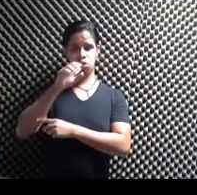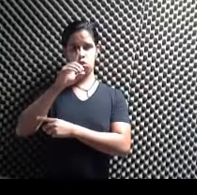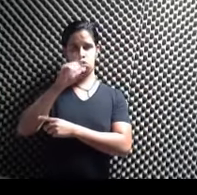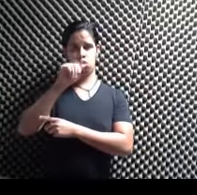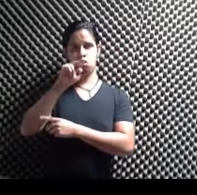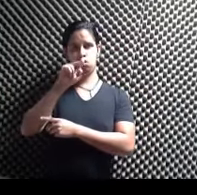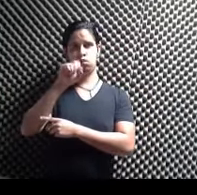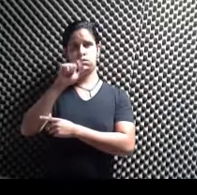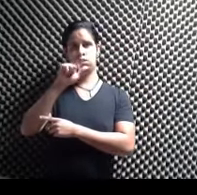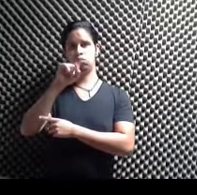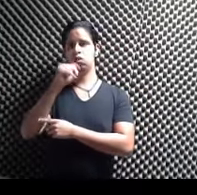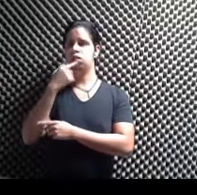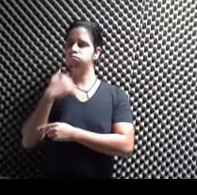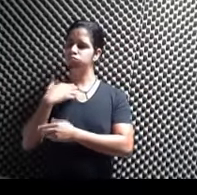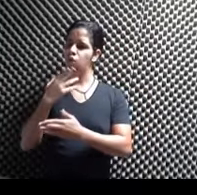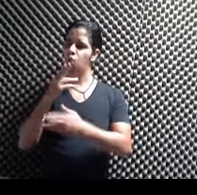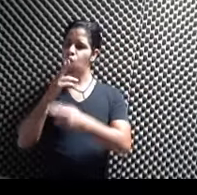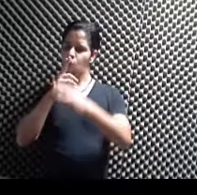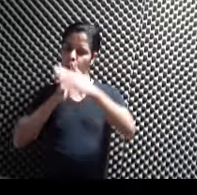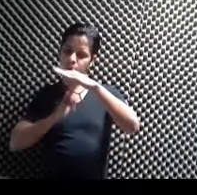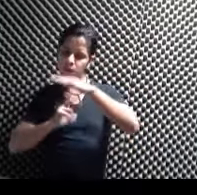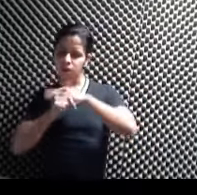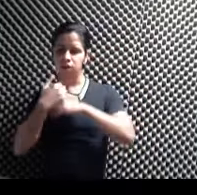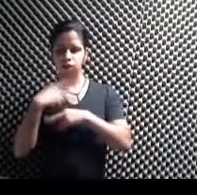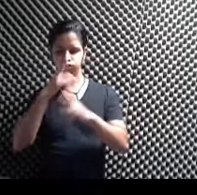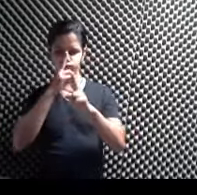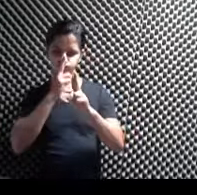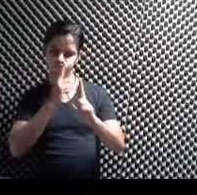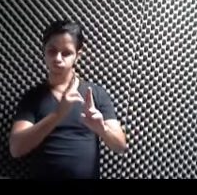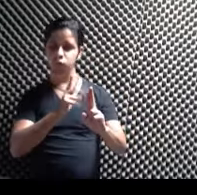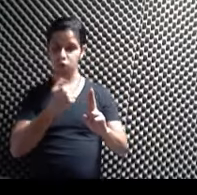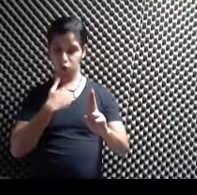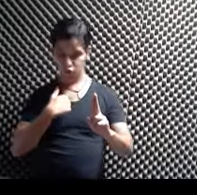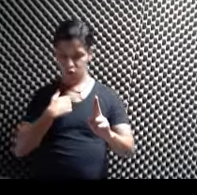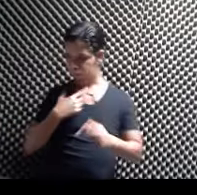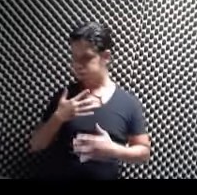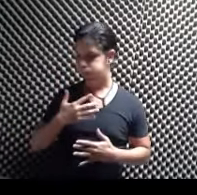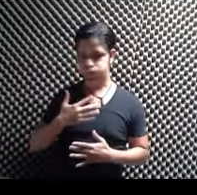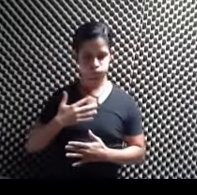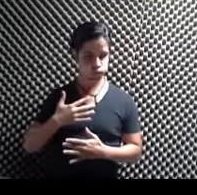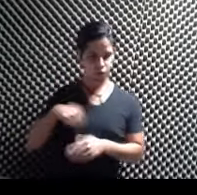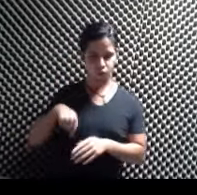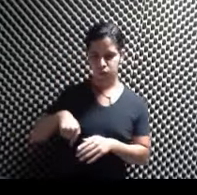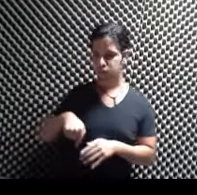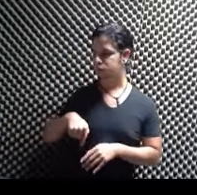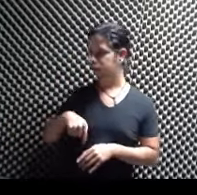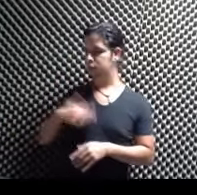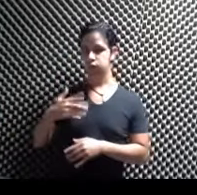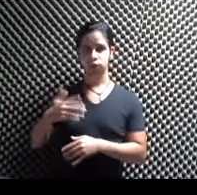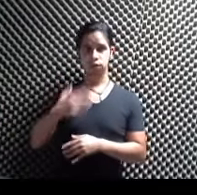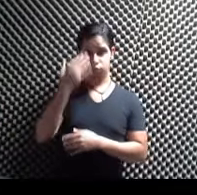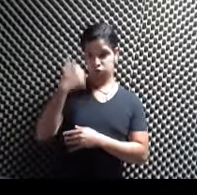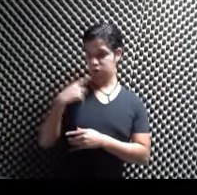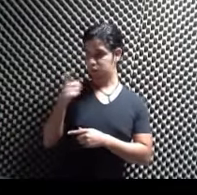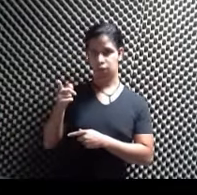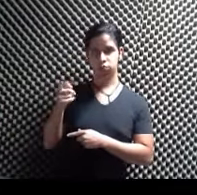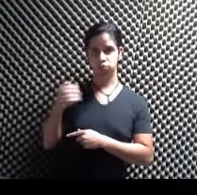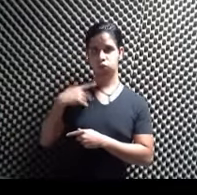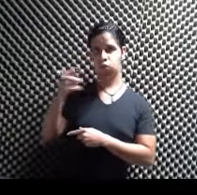sencilla y humilde y respetuosa, y como yo estaba pues nervioso, pues, es como el Axel Anderson,